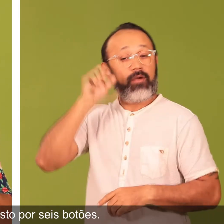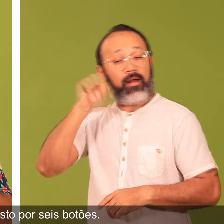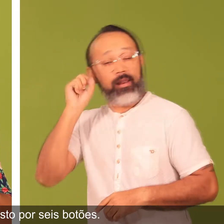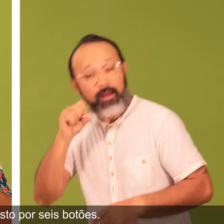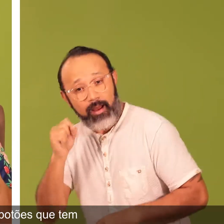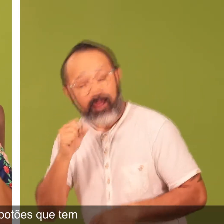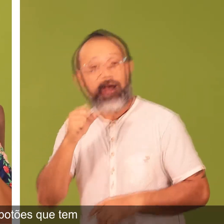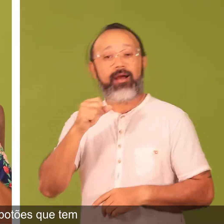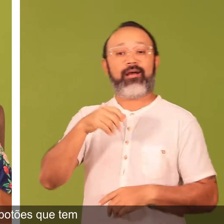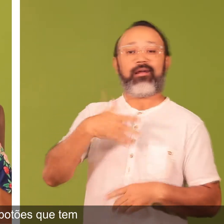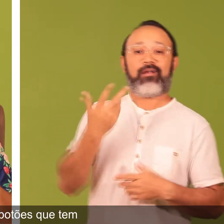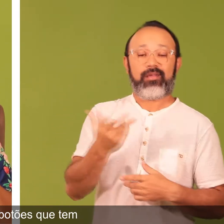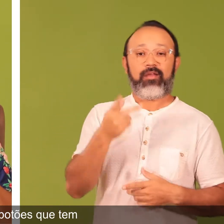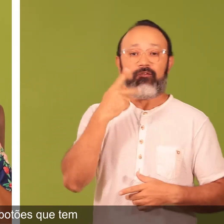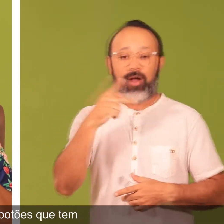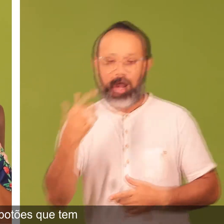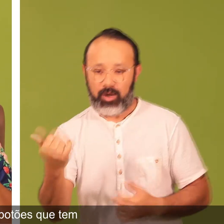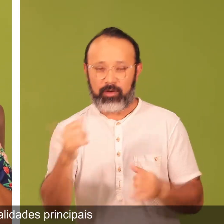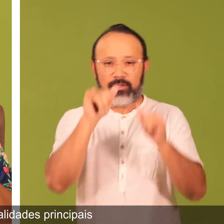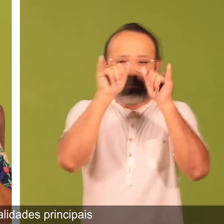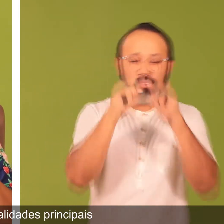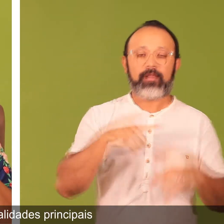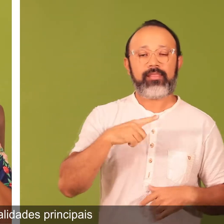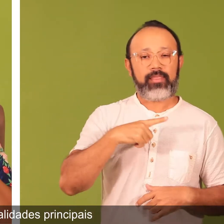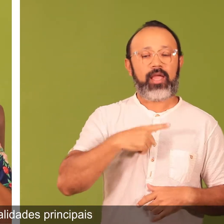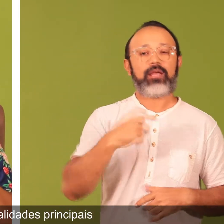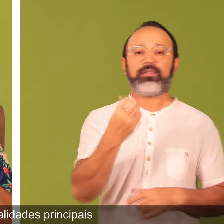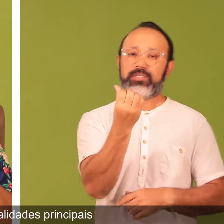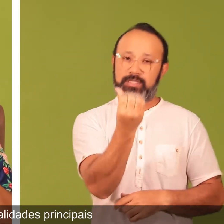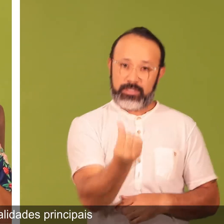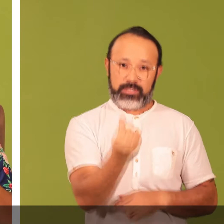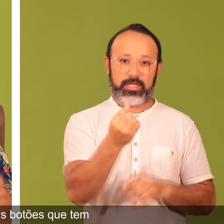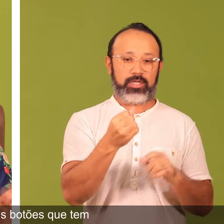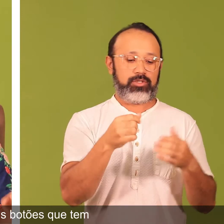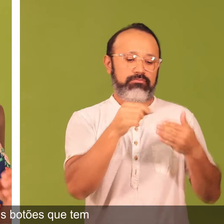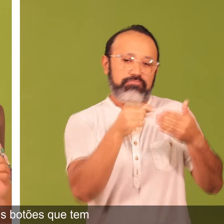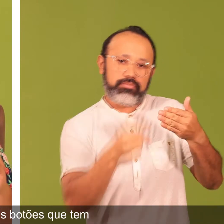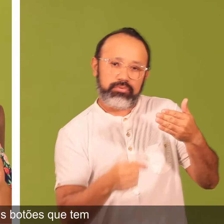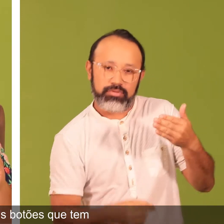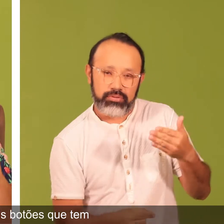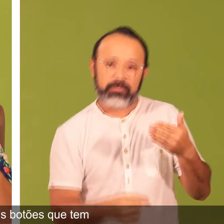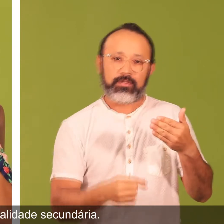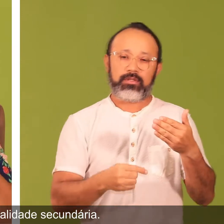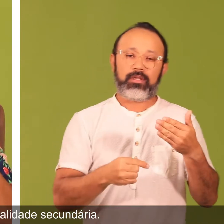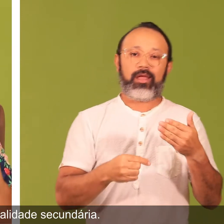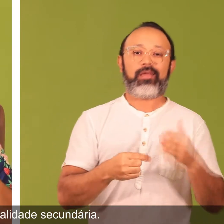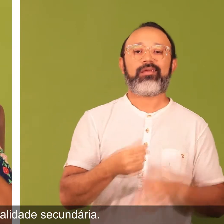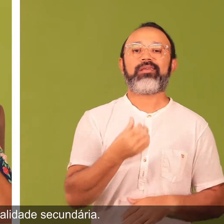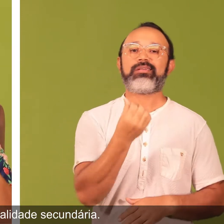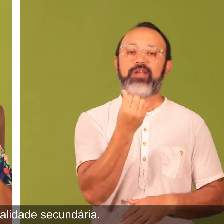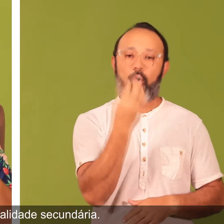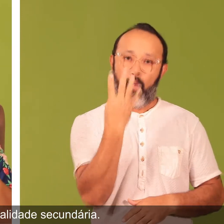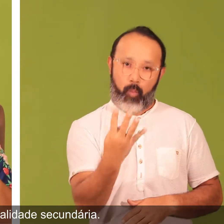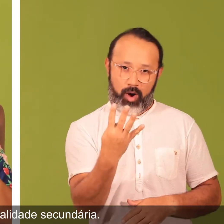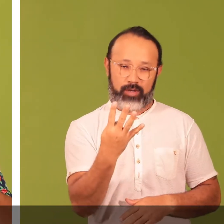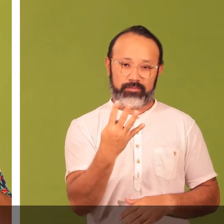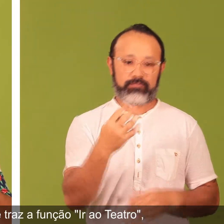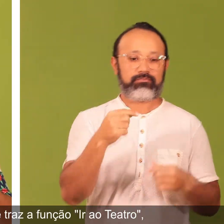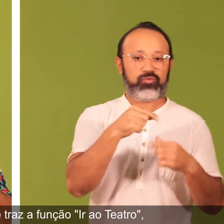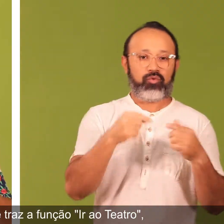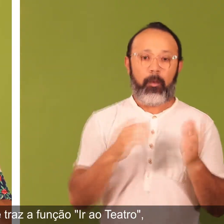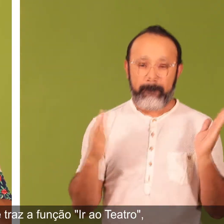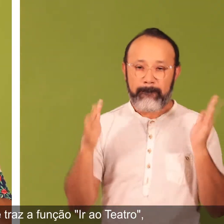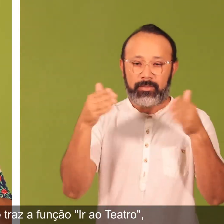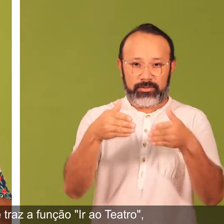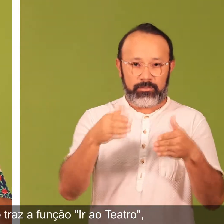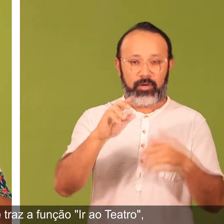por seis botões 4 botões que tem as funcionalidades principais e mais dois botões que tem uma funcionalidade secundária